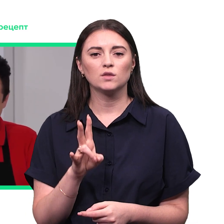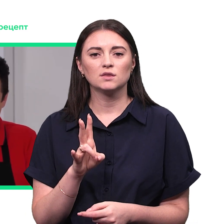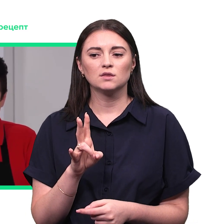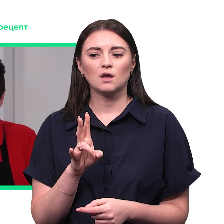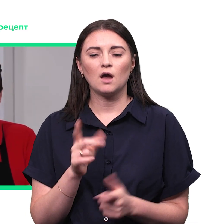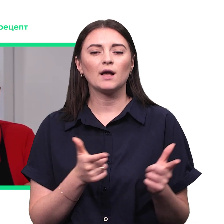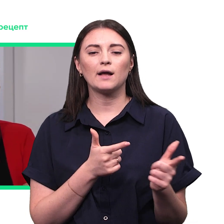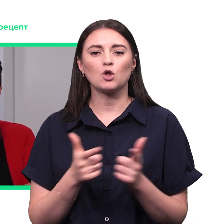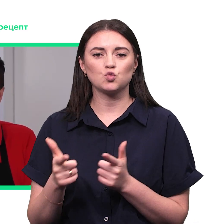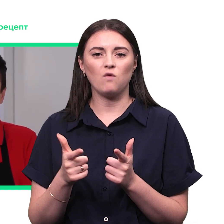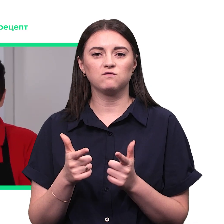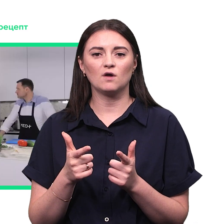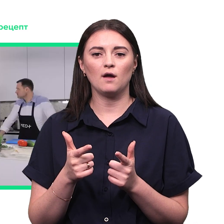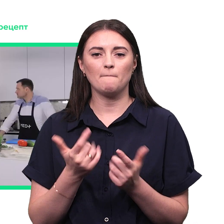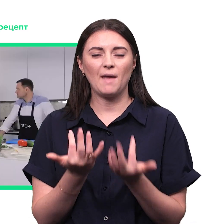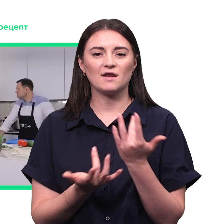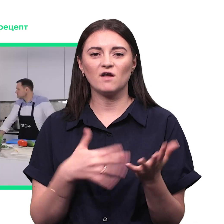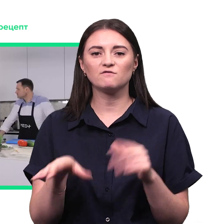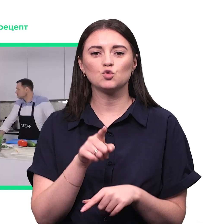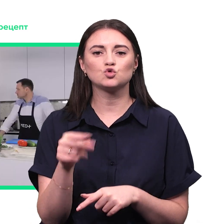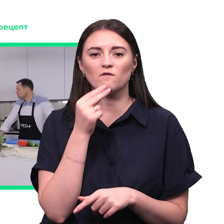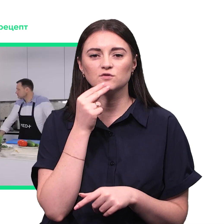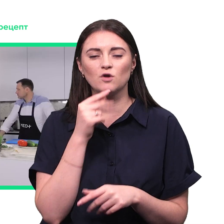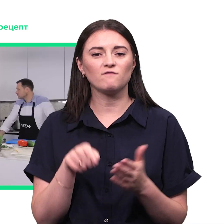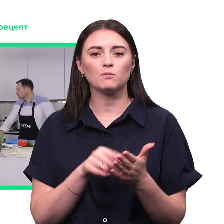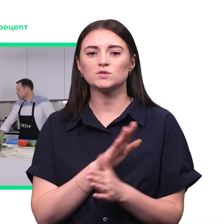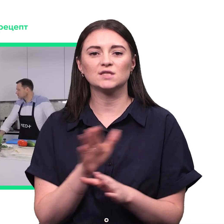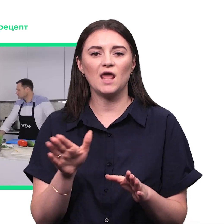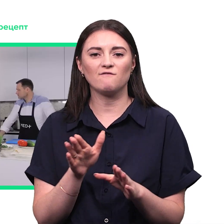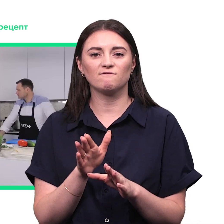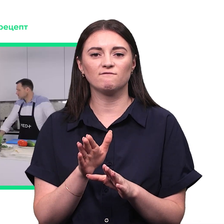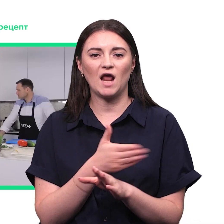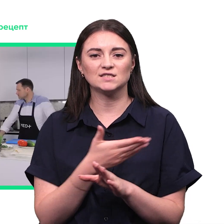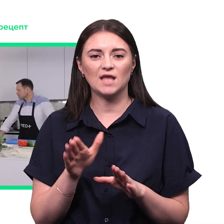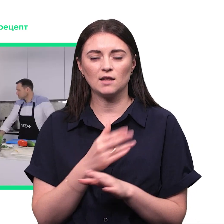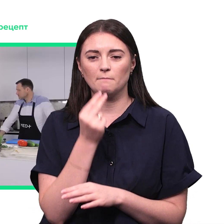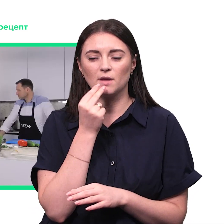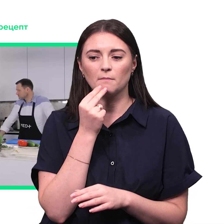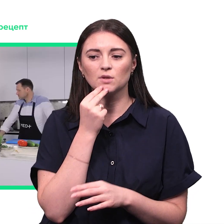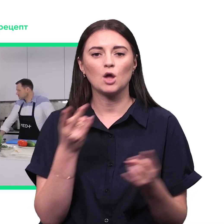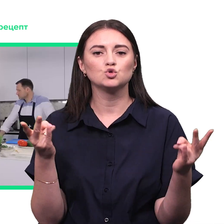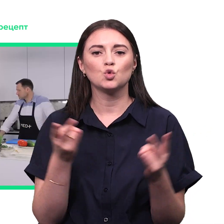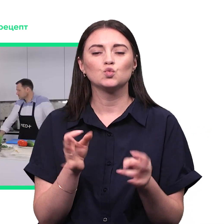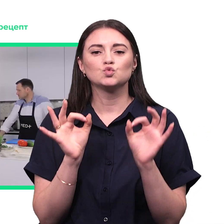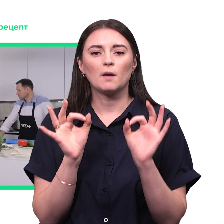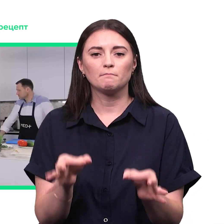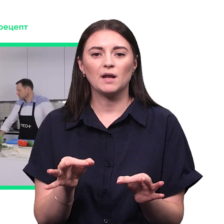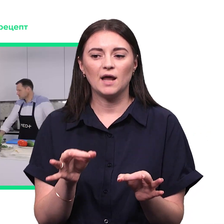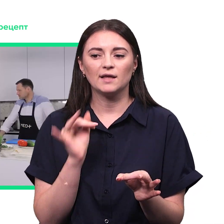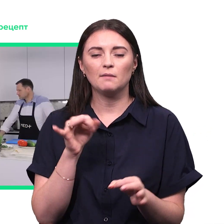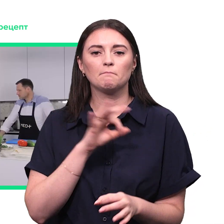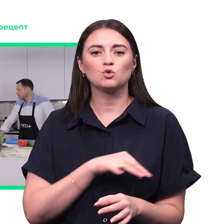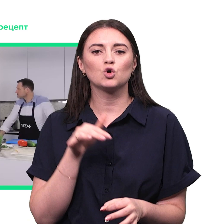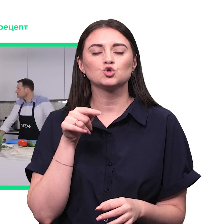готов переваривать все, что вы кушаете. Вопрос не в раздельном питании, а вопрос в том, что питаться нужно сбалансированно и потреблять